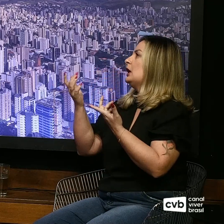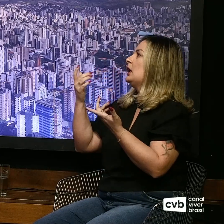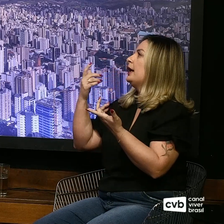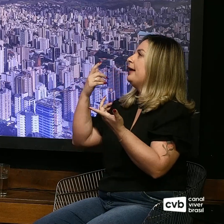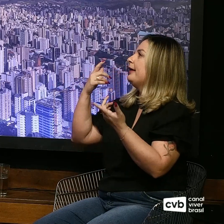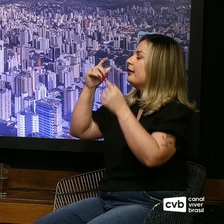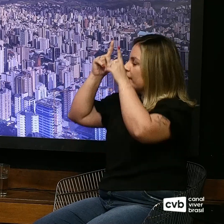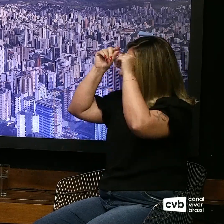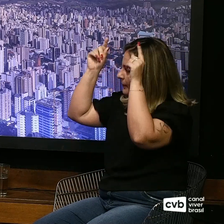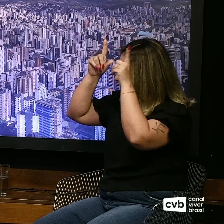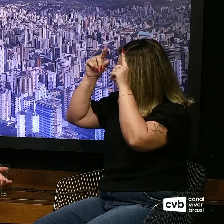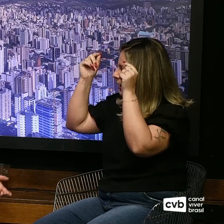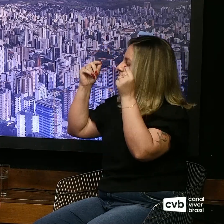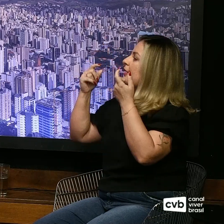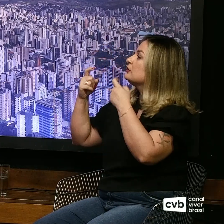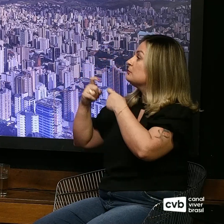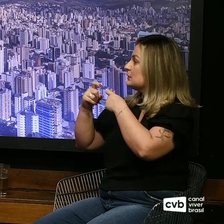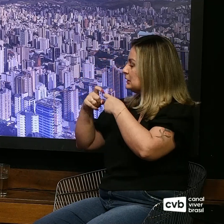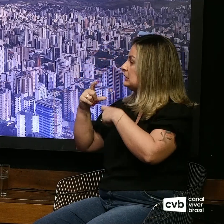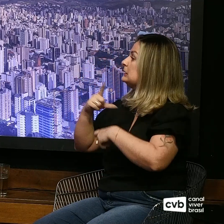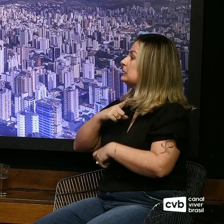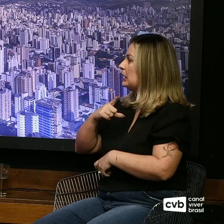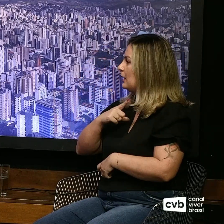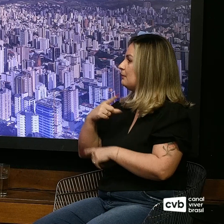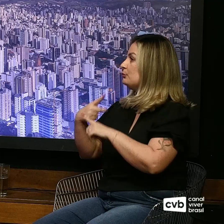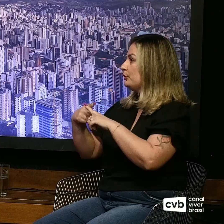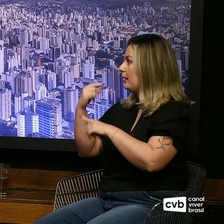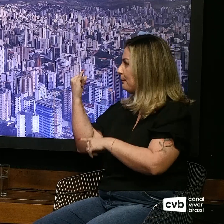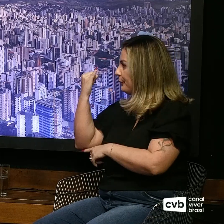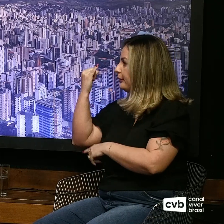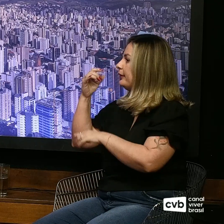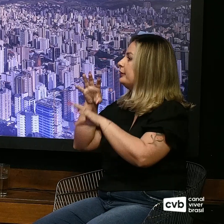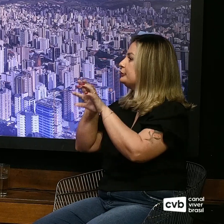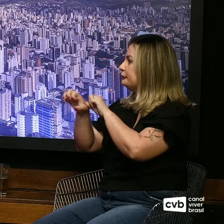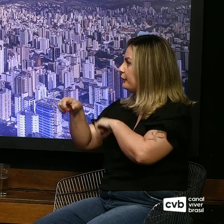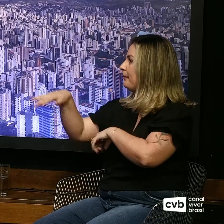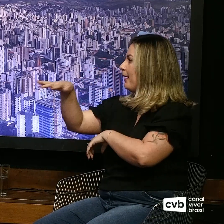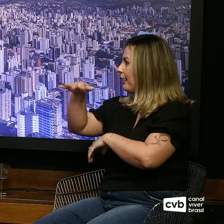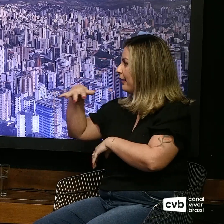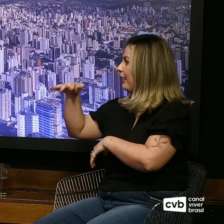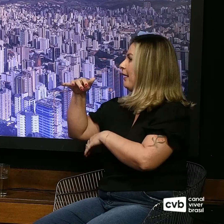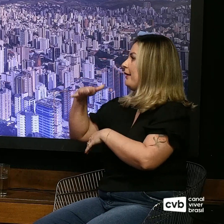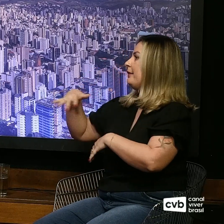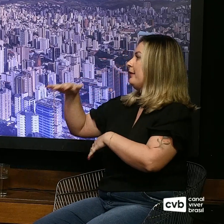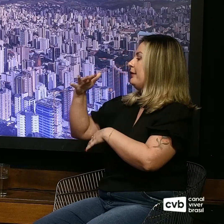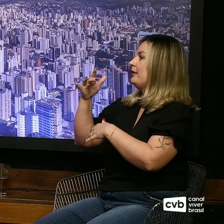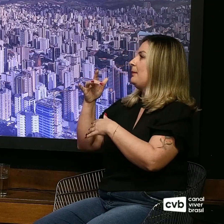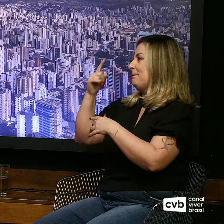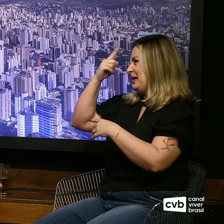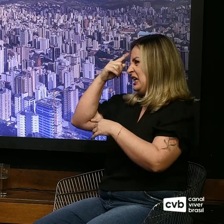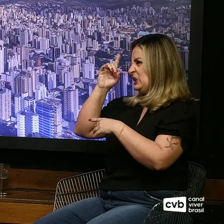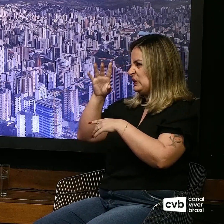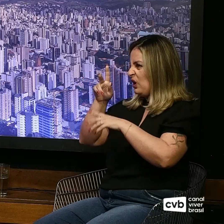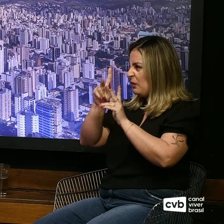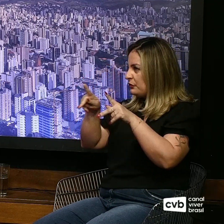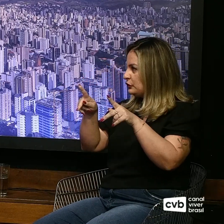odonto, medicina, enfermagem. E é importante termos profissionais com conhecimento